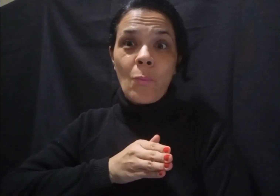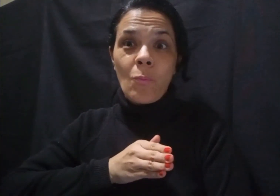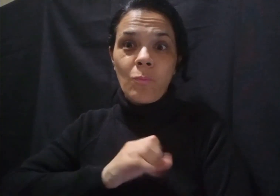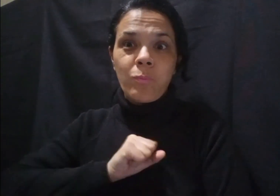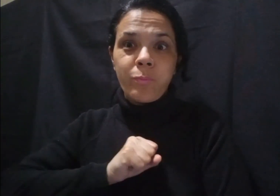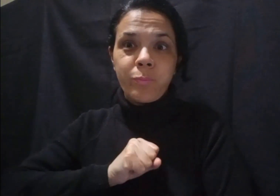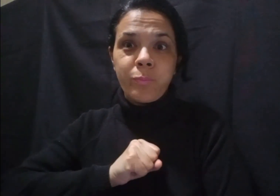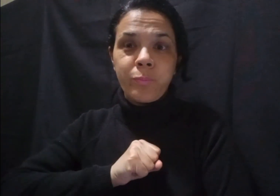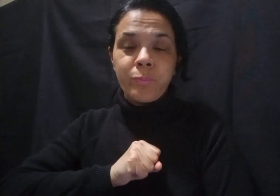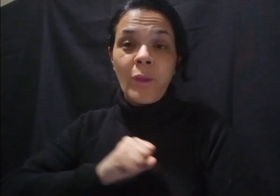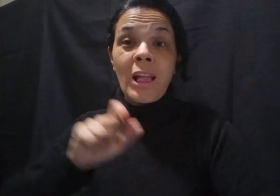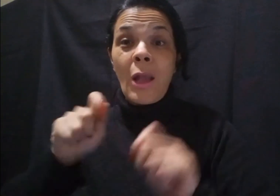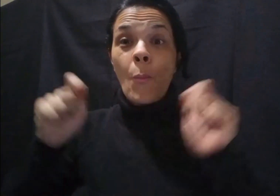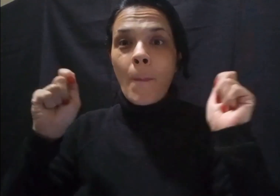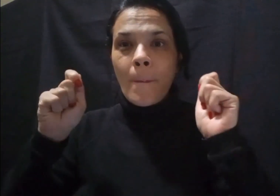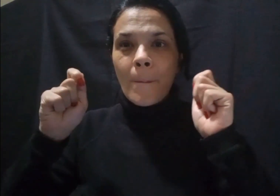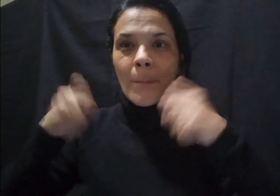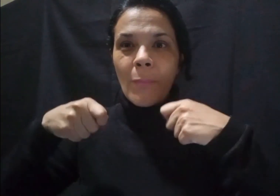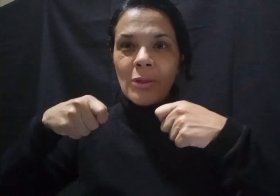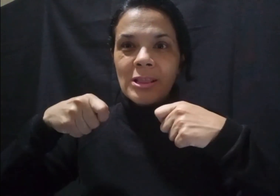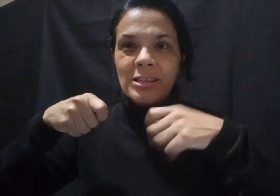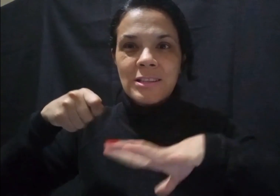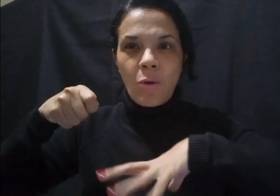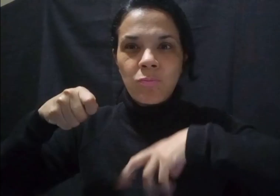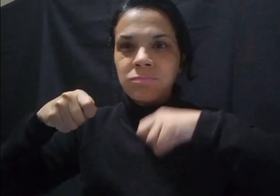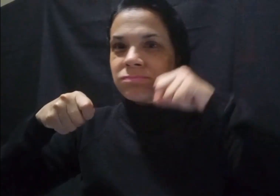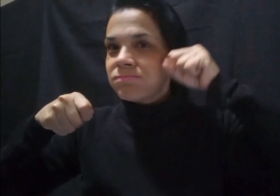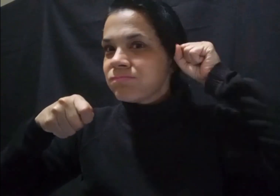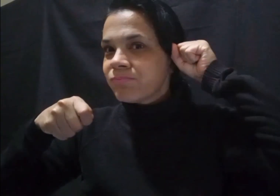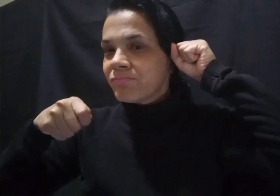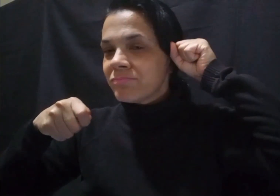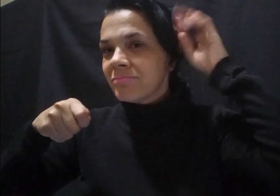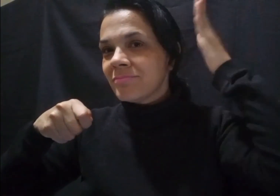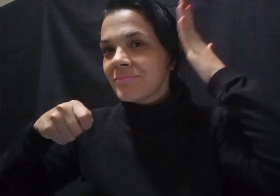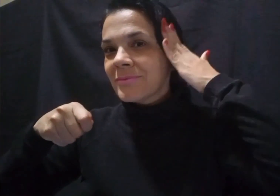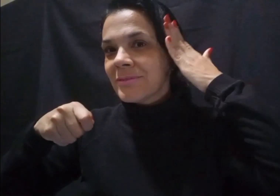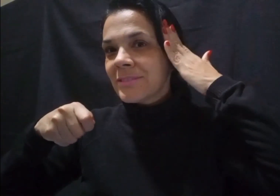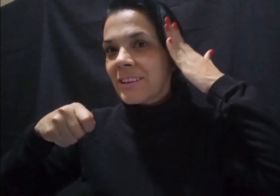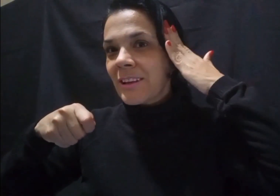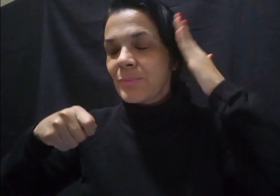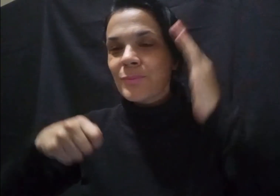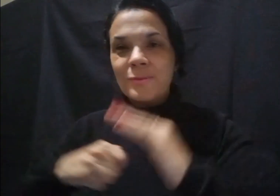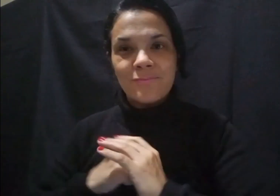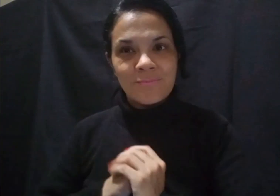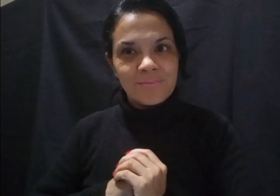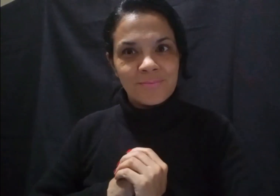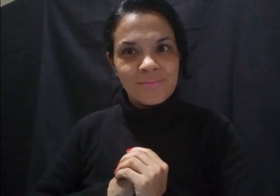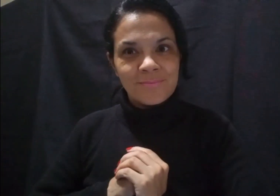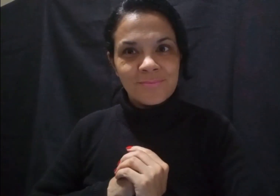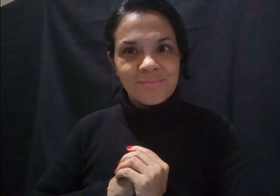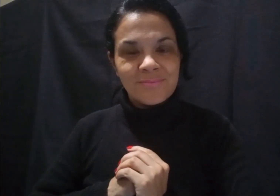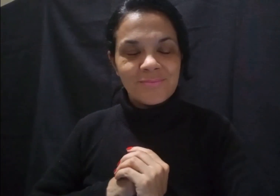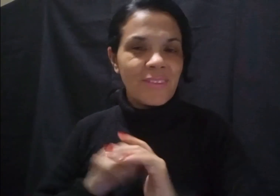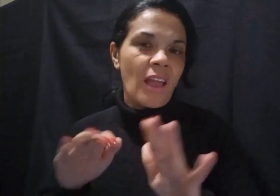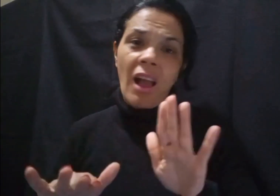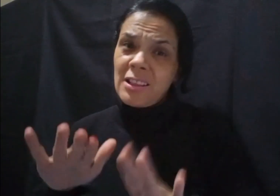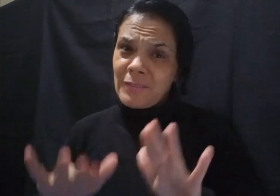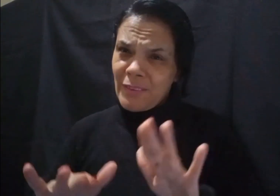isto é, ouvirmos a voz do nosso coração. Tantas e tantas vezes não ouvimos o que está latente em